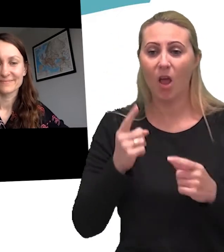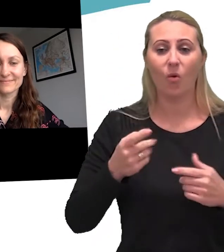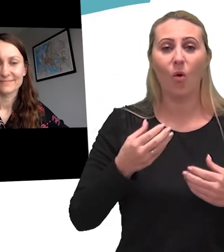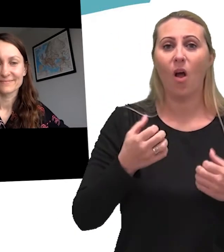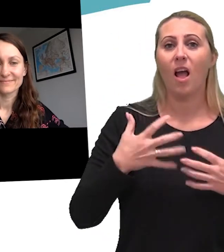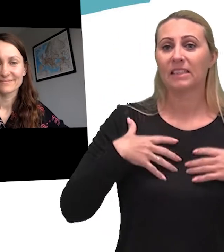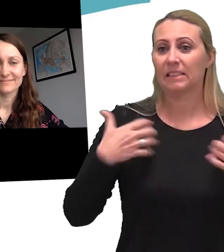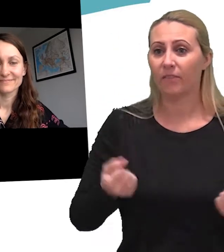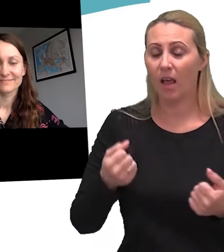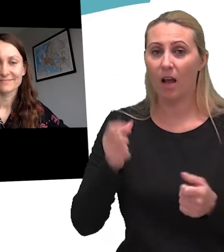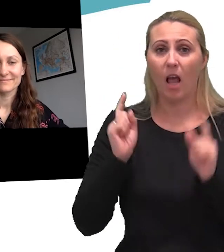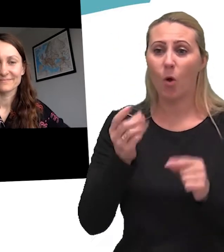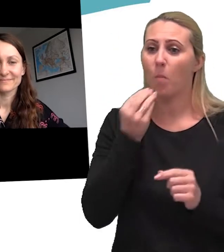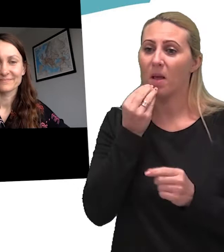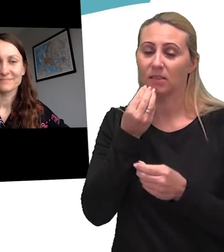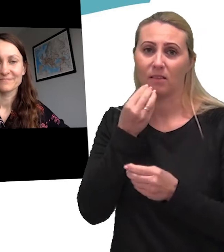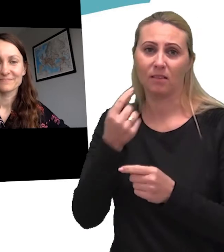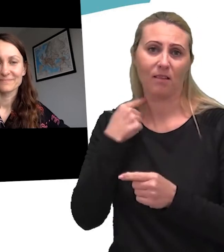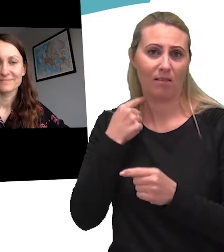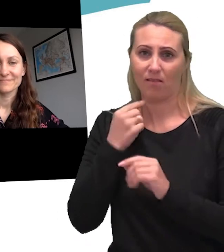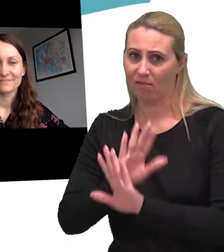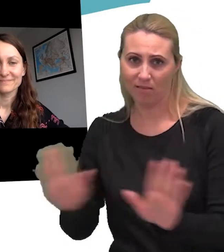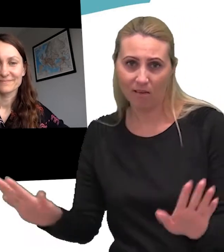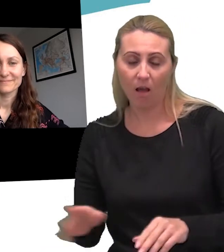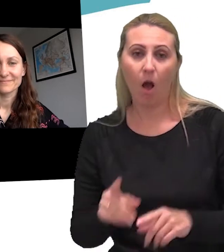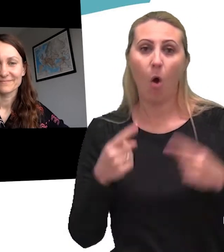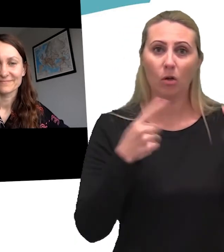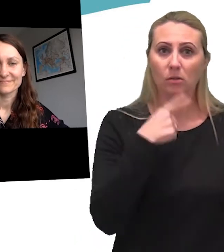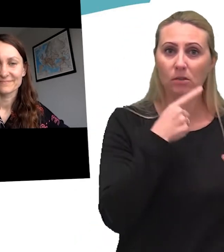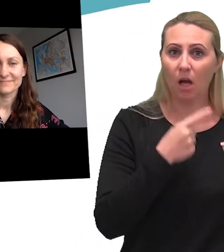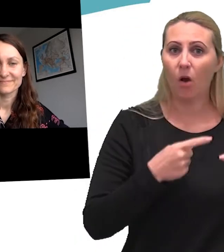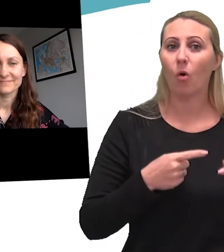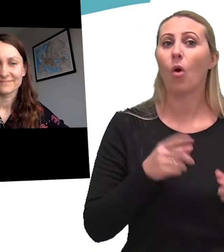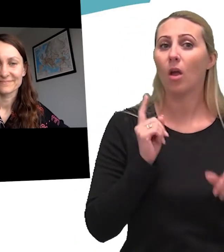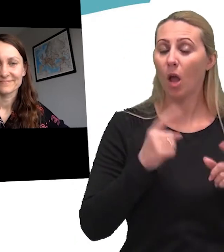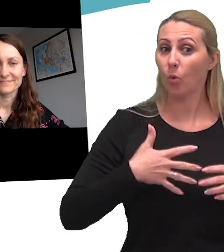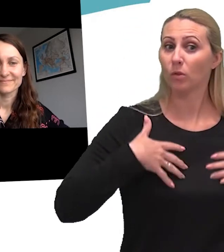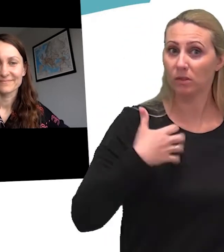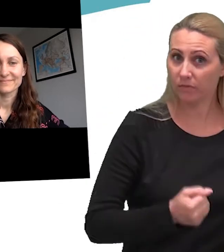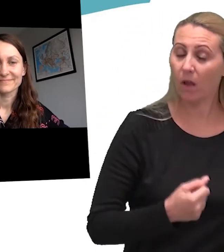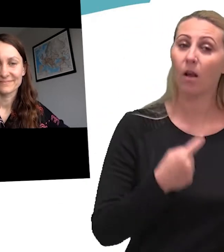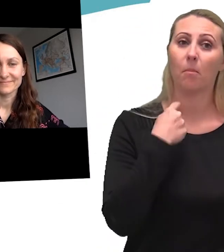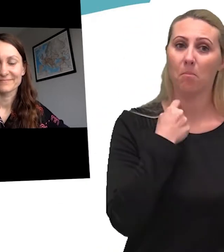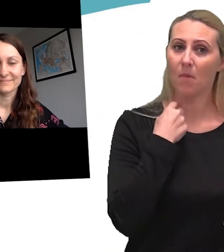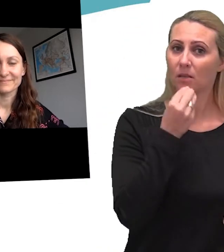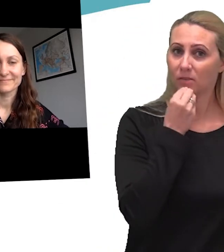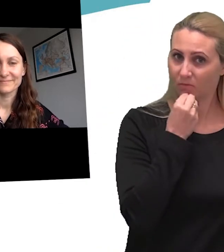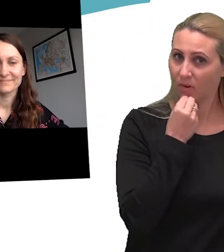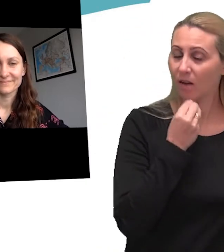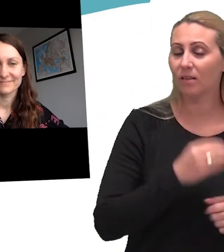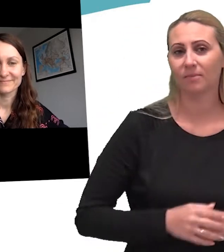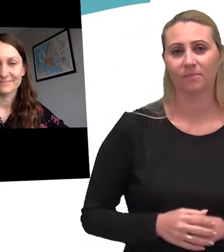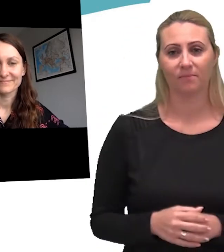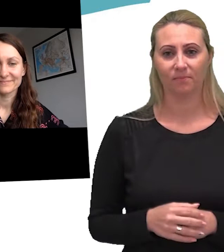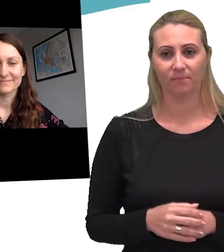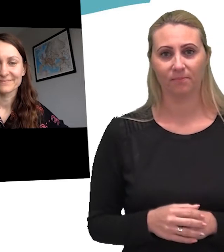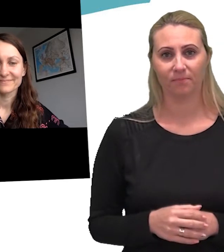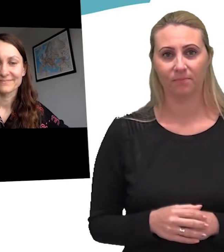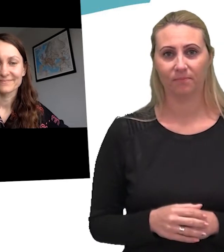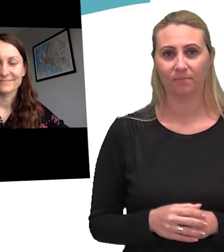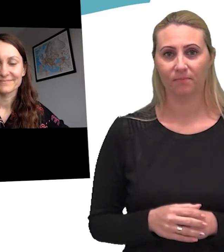nevalgai mėsos, kitiem atrodo, kad sveika, jeigu nevalgai, jeigu valgai mėsą, ne, nes būtinai turi